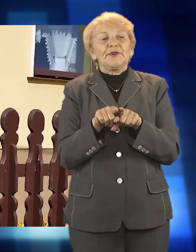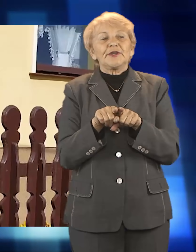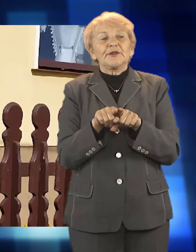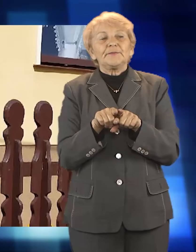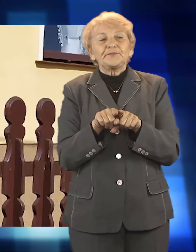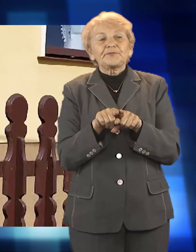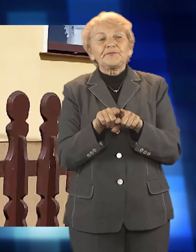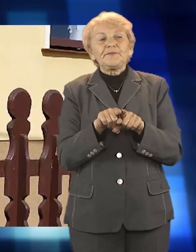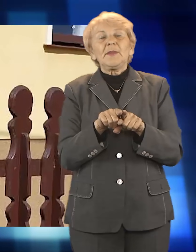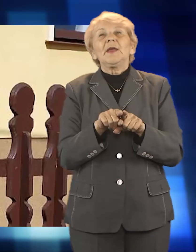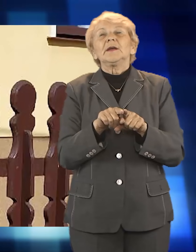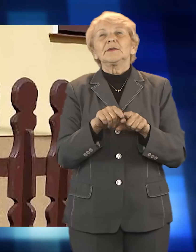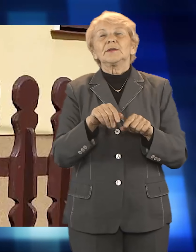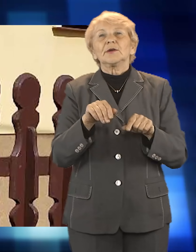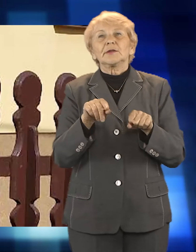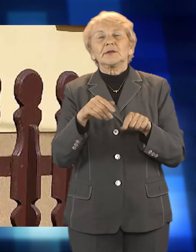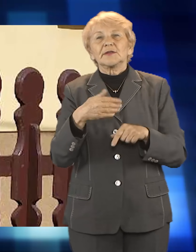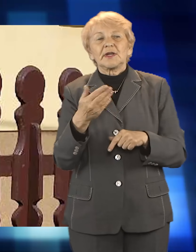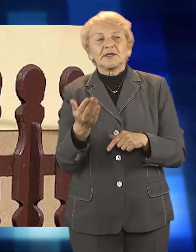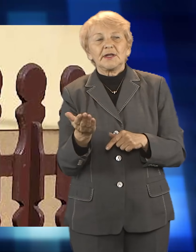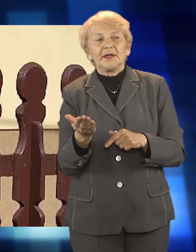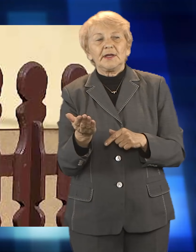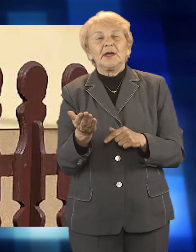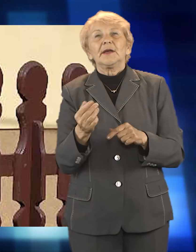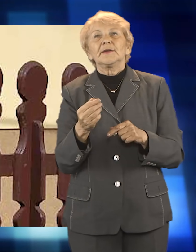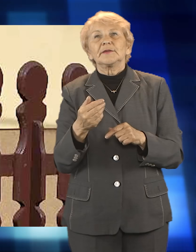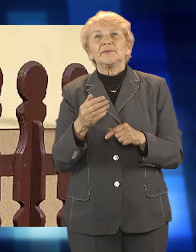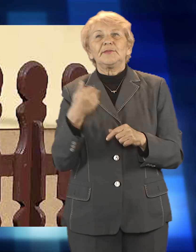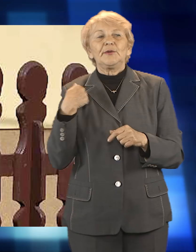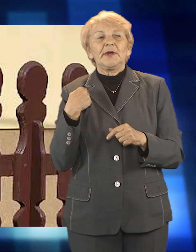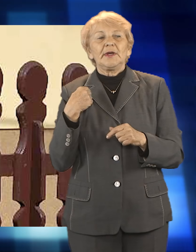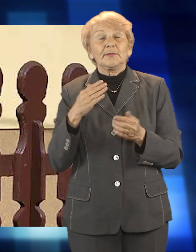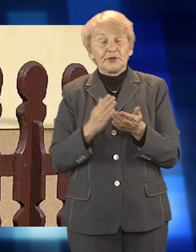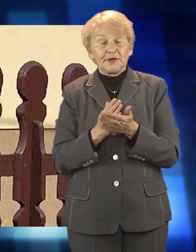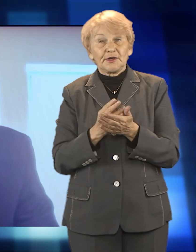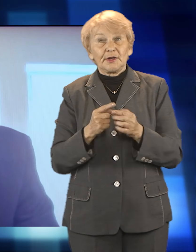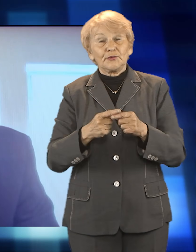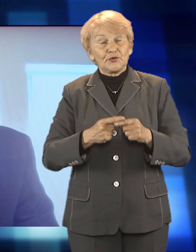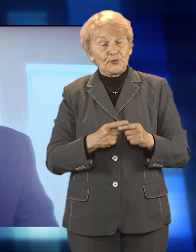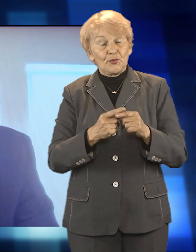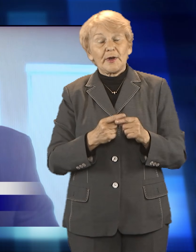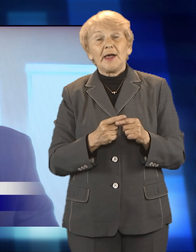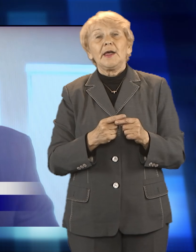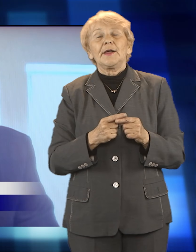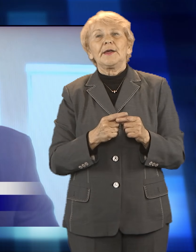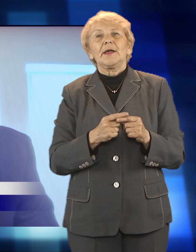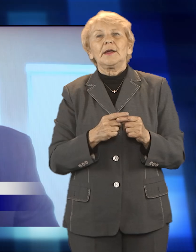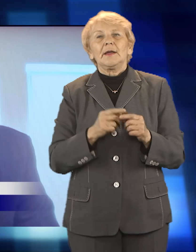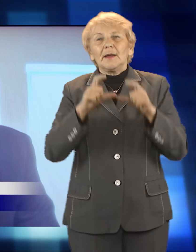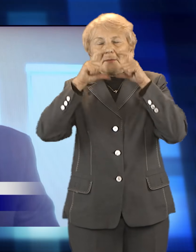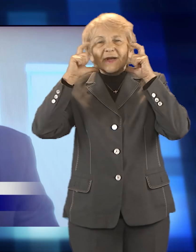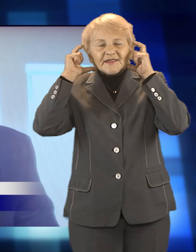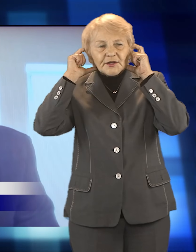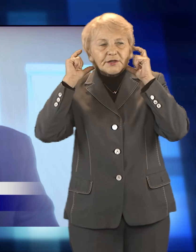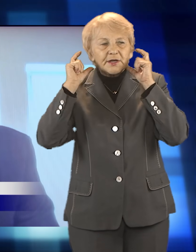miasta dzięki której do każdego mieszkańca raciborza dostarczona została wielorazowe maseczka ochronna na samym początku planowania tego